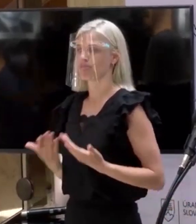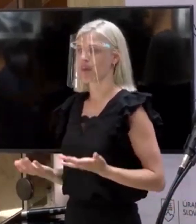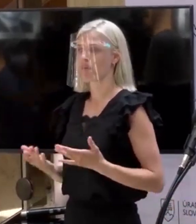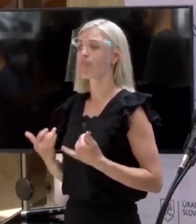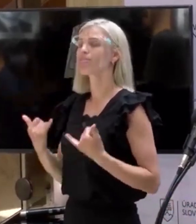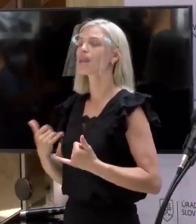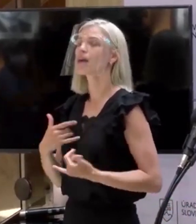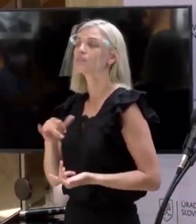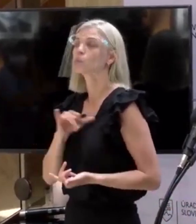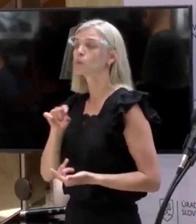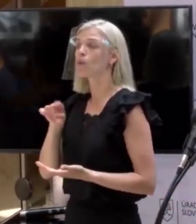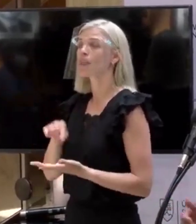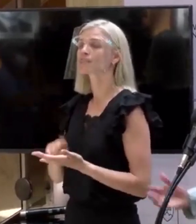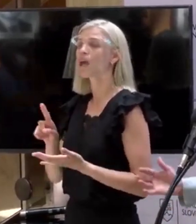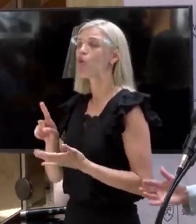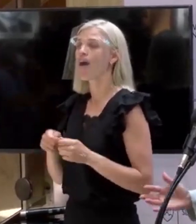otázka, v akej miere